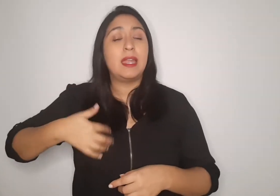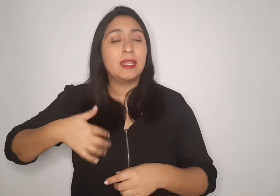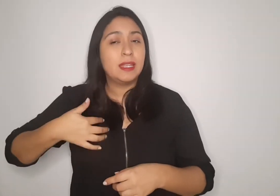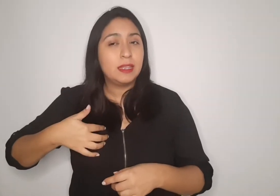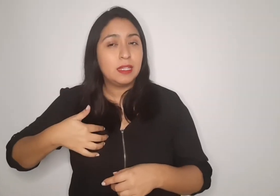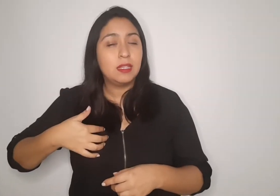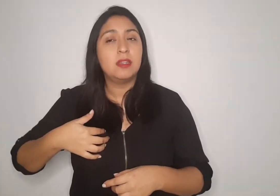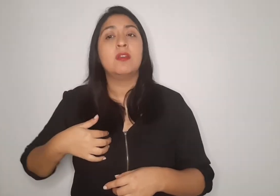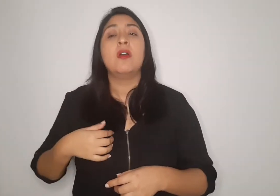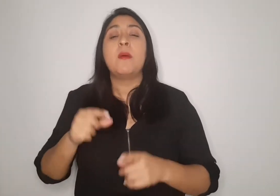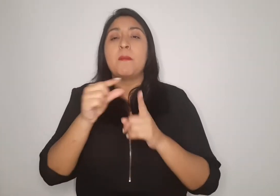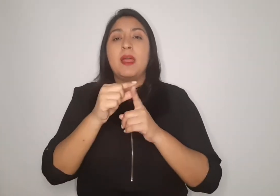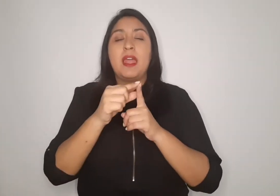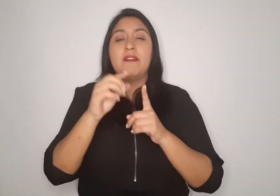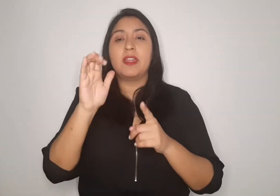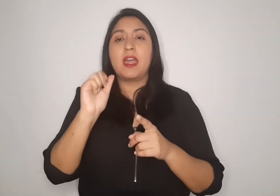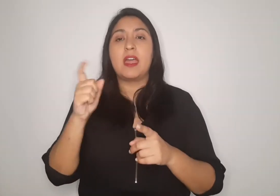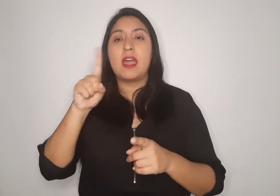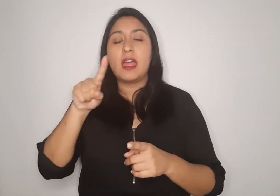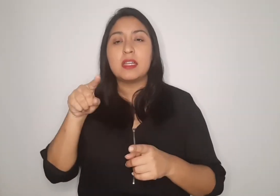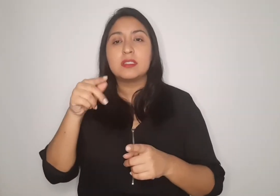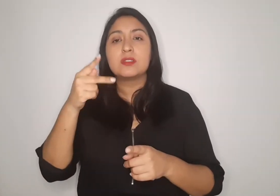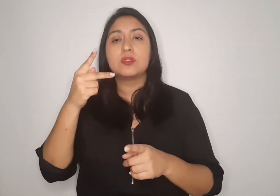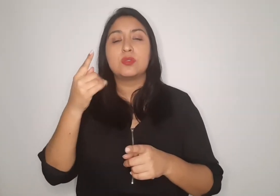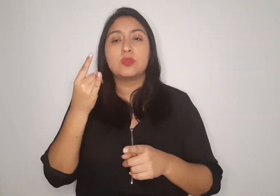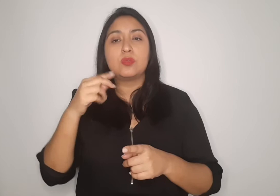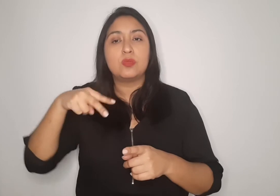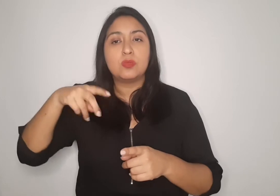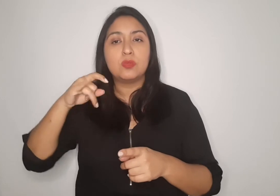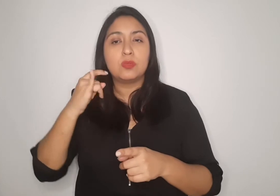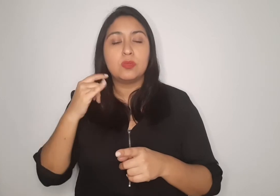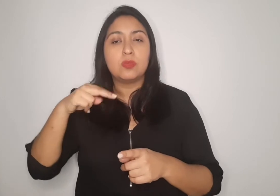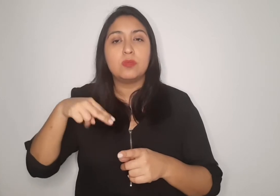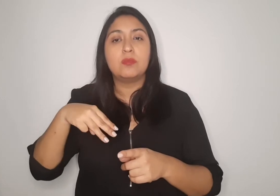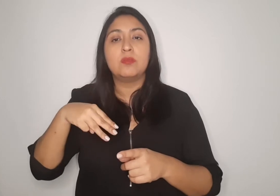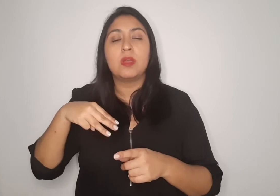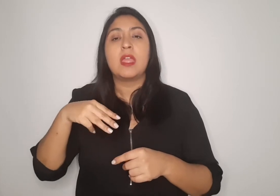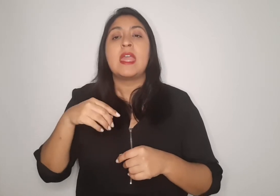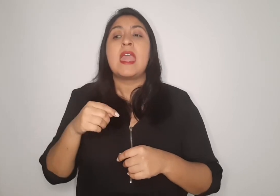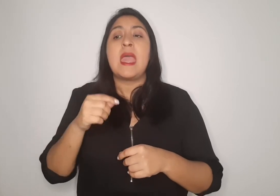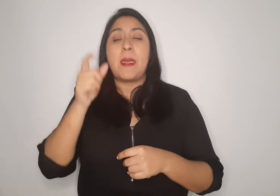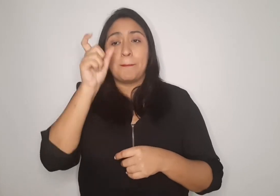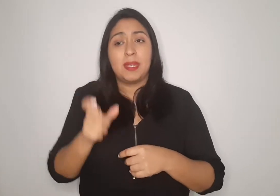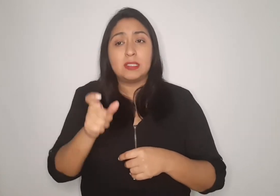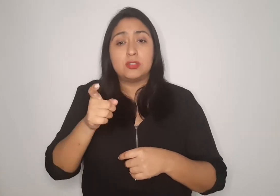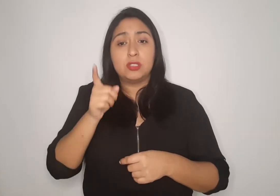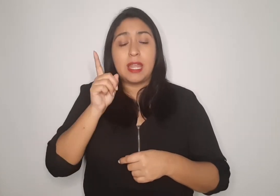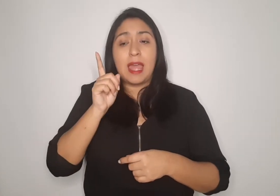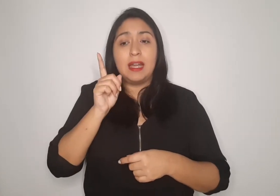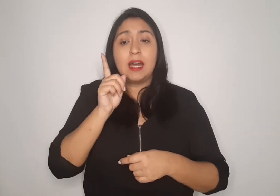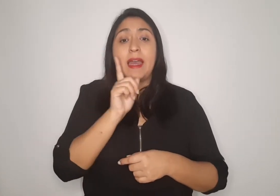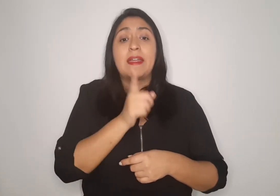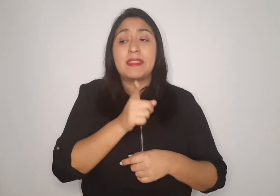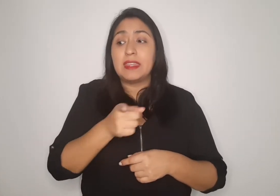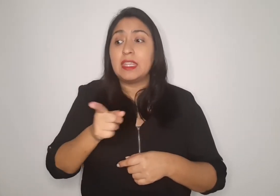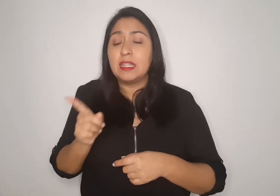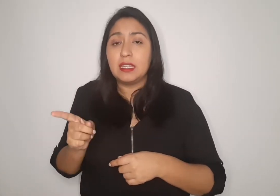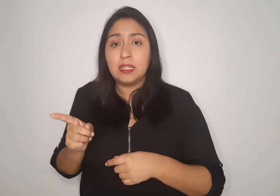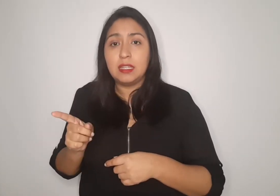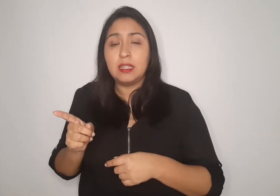Asconún, ¿ya? El Asconún es el que dirige, que traduce un pensamiento colectivo